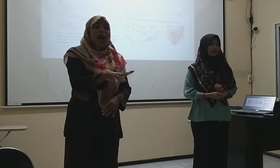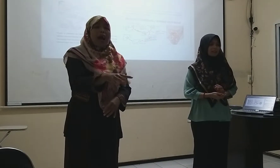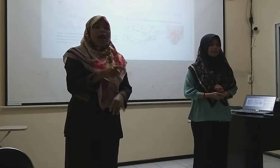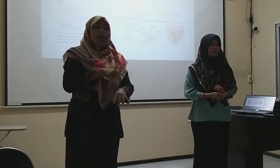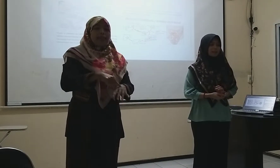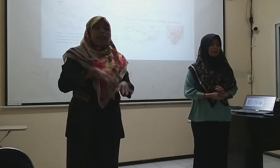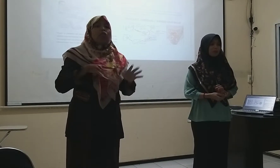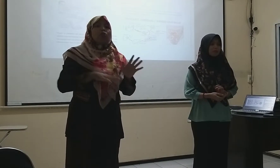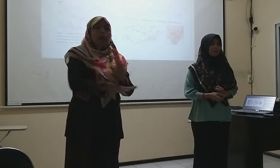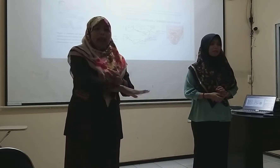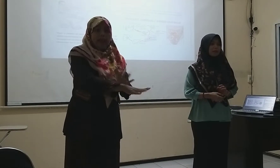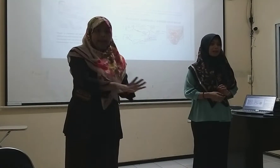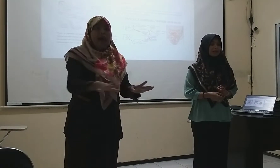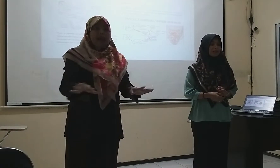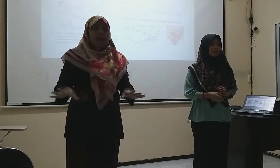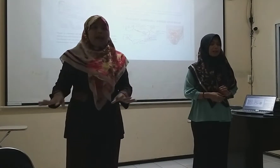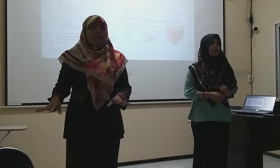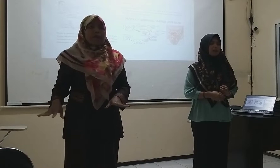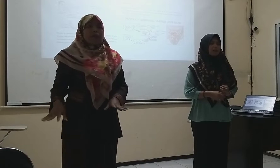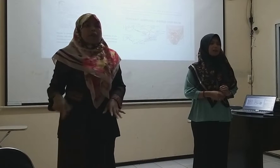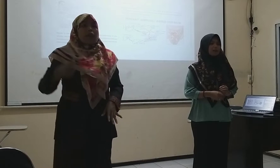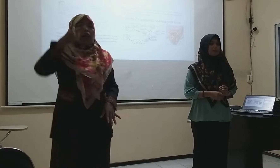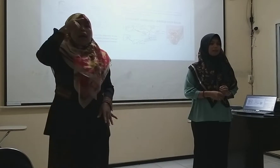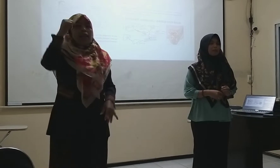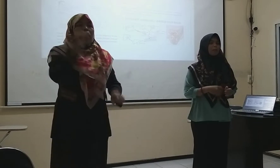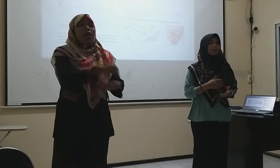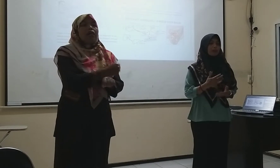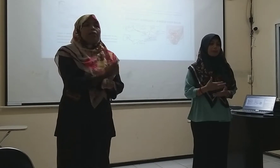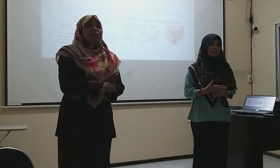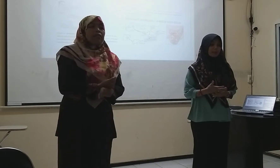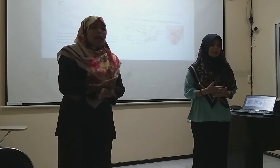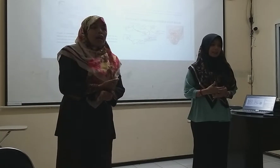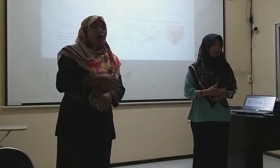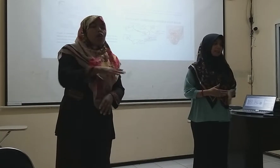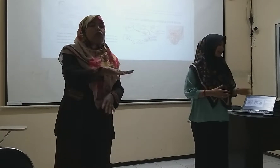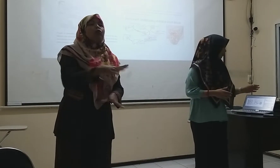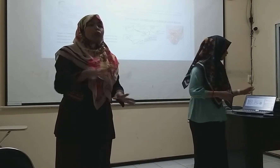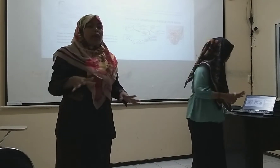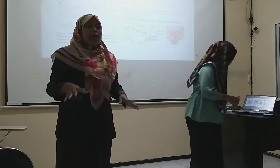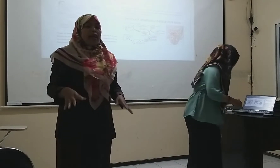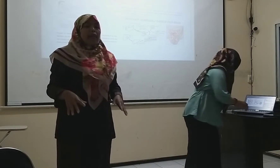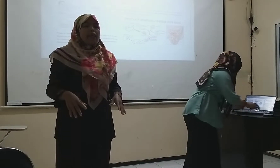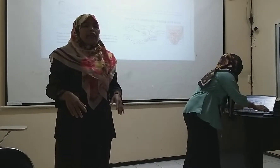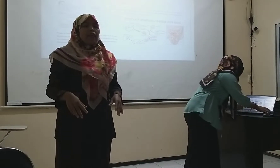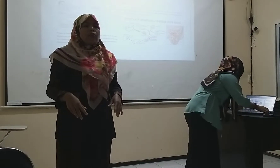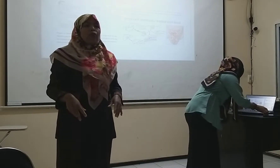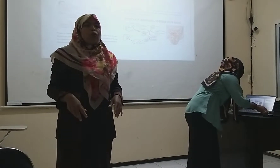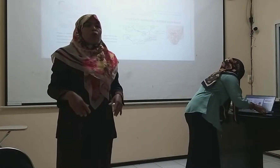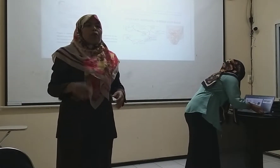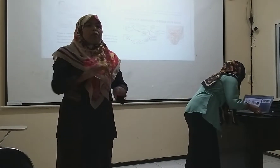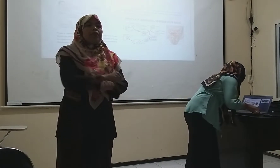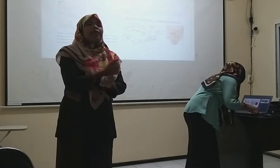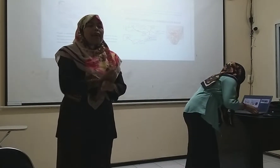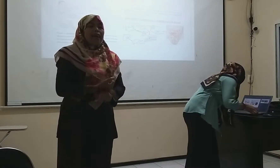sungai yang tercemar itu bisa berakibat timbulnya penyakit. Di antaranya adalah